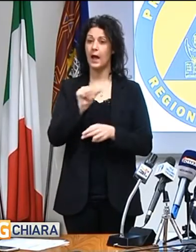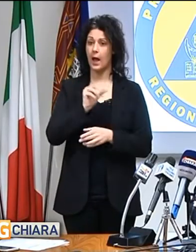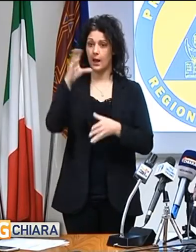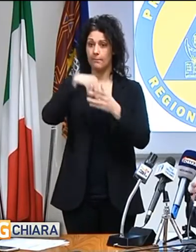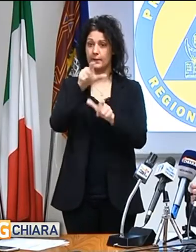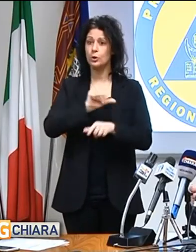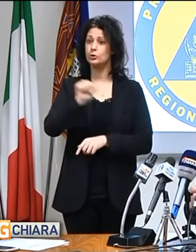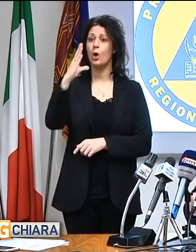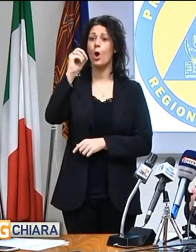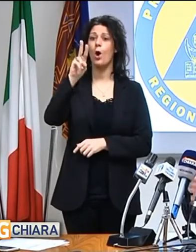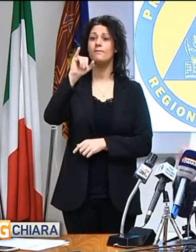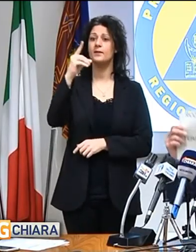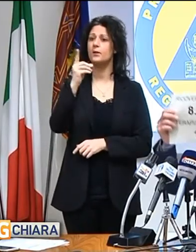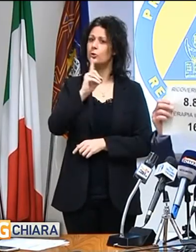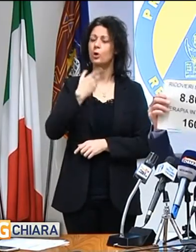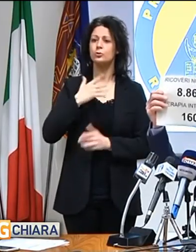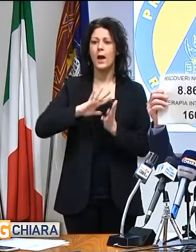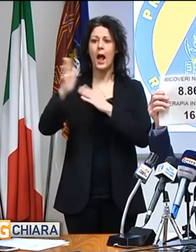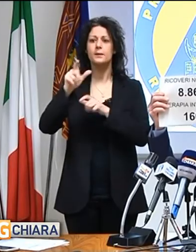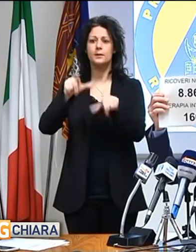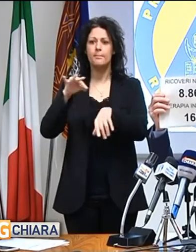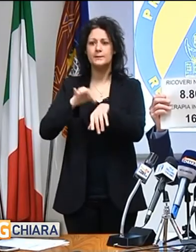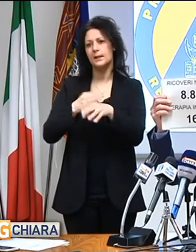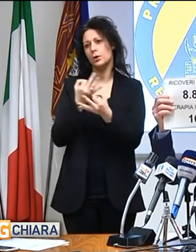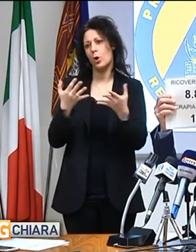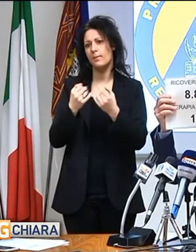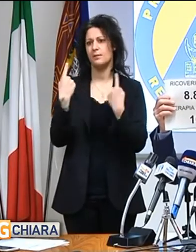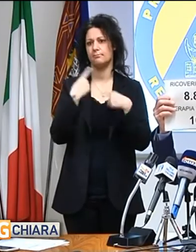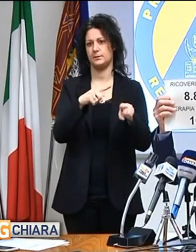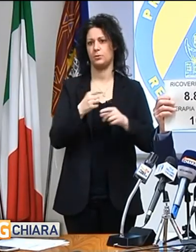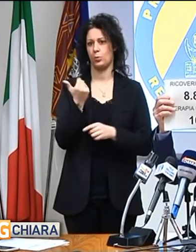i 1.800, ma ci sono anche i pazienti normali. Eccoli qua.